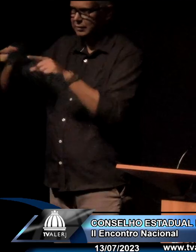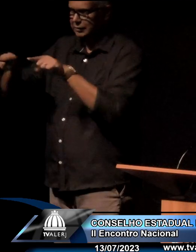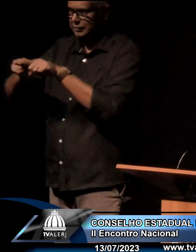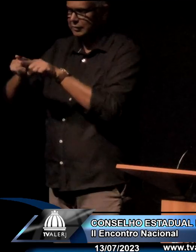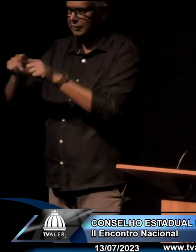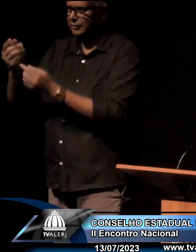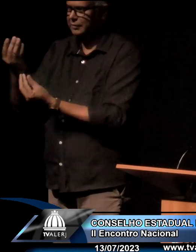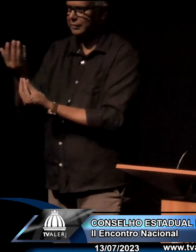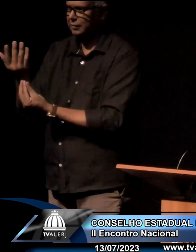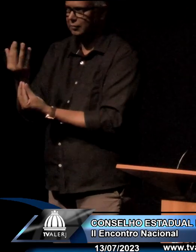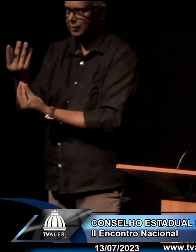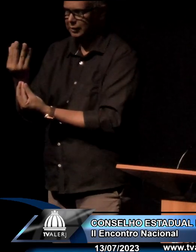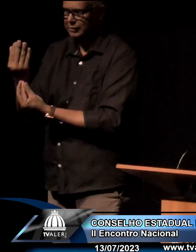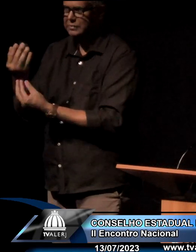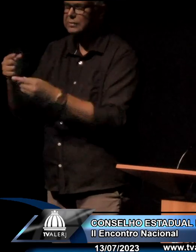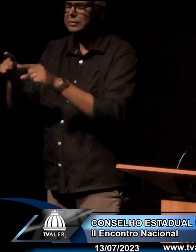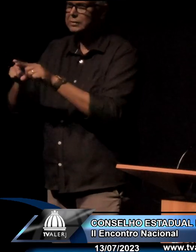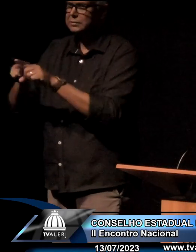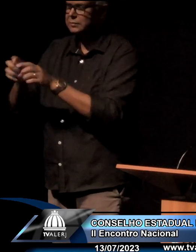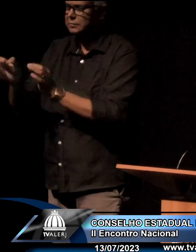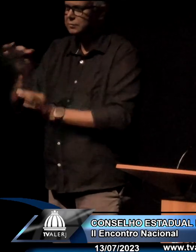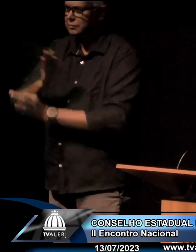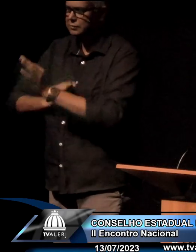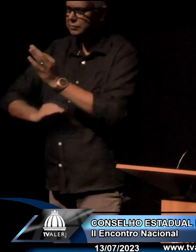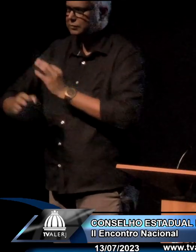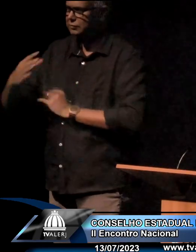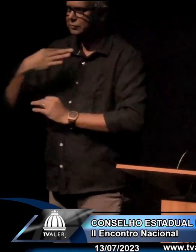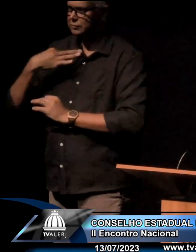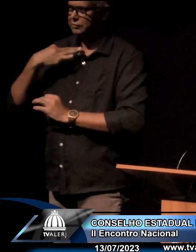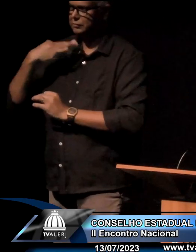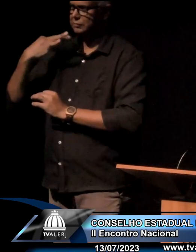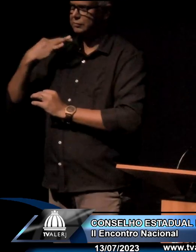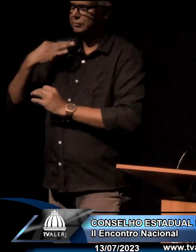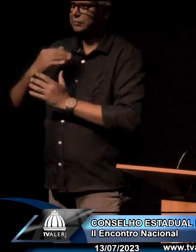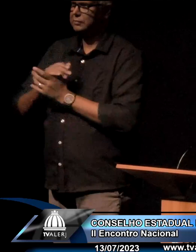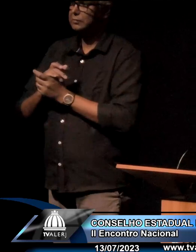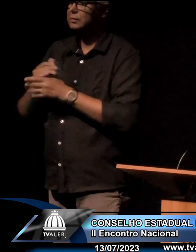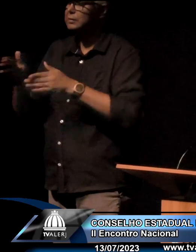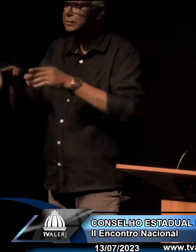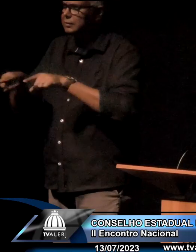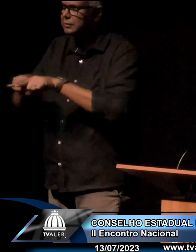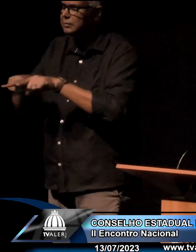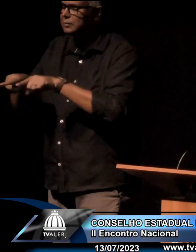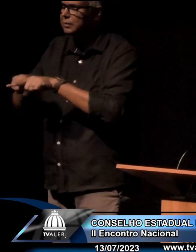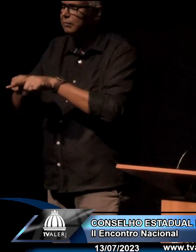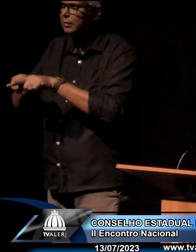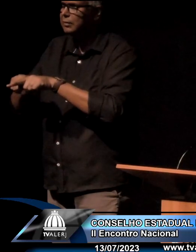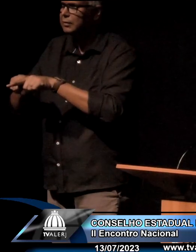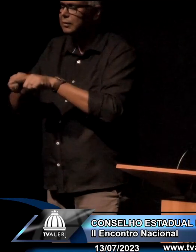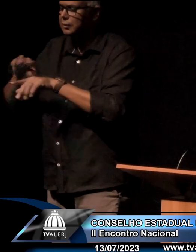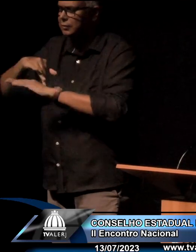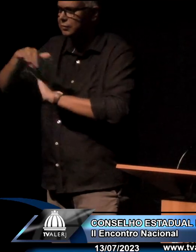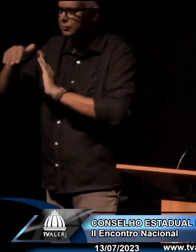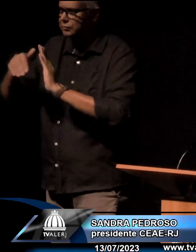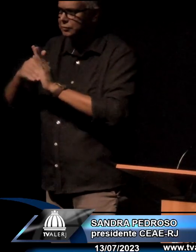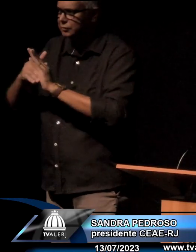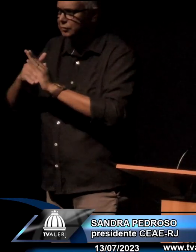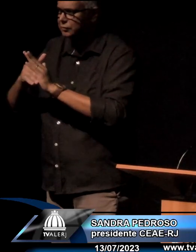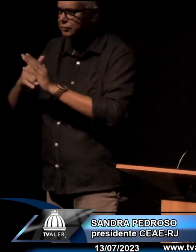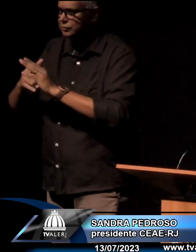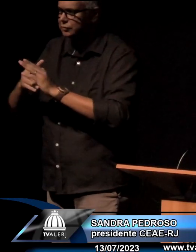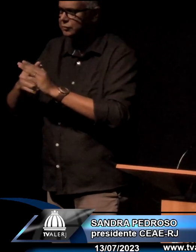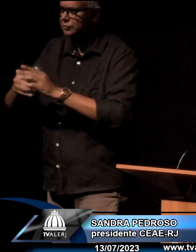e do programa de voluntariado da classe contábil que ajudaram e mais do que tudo todos os